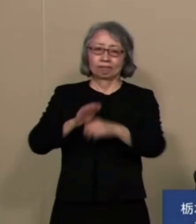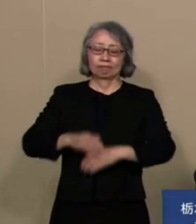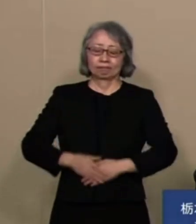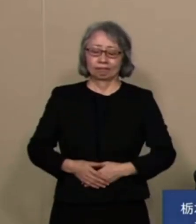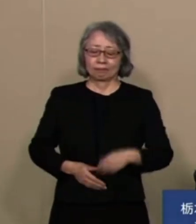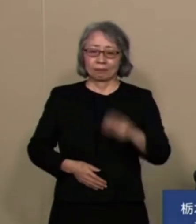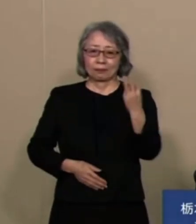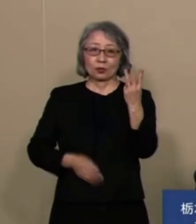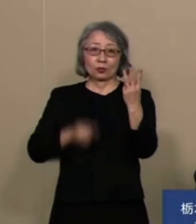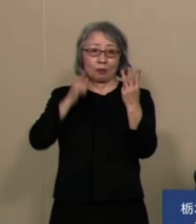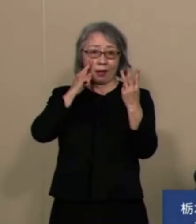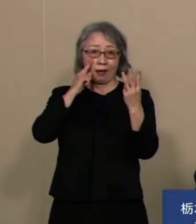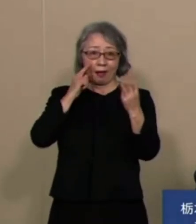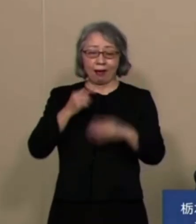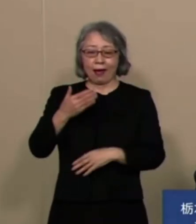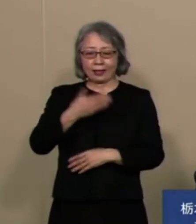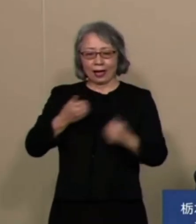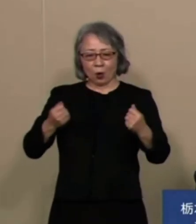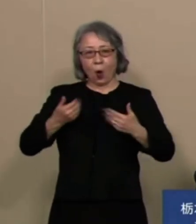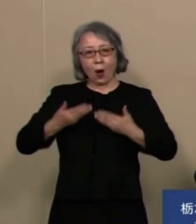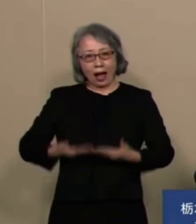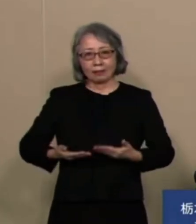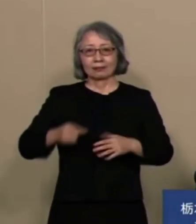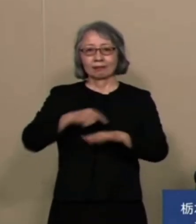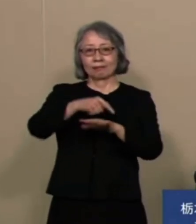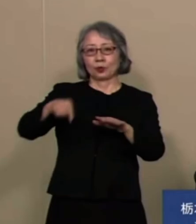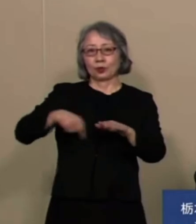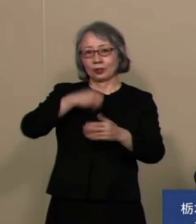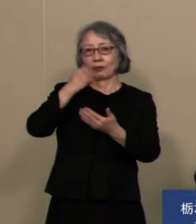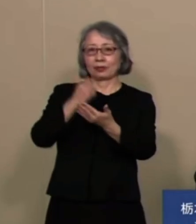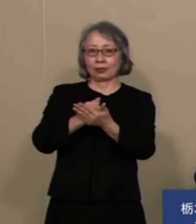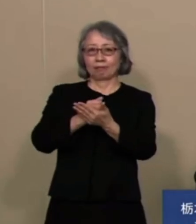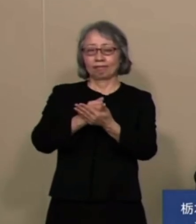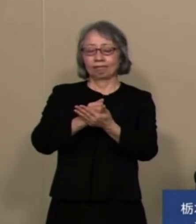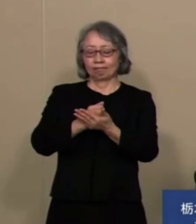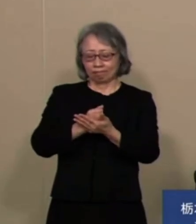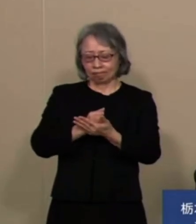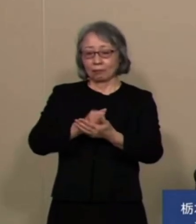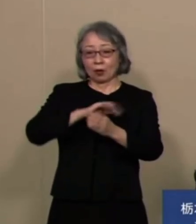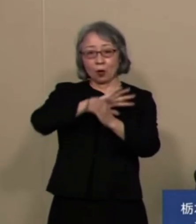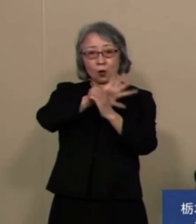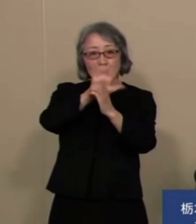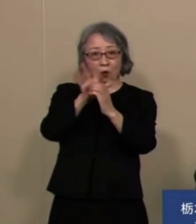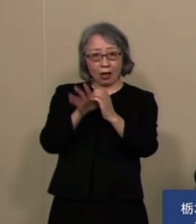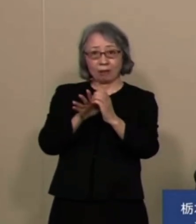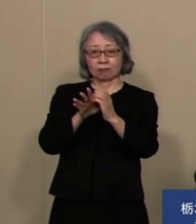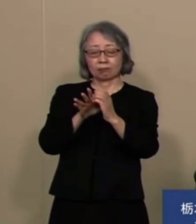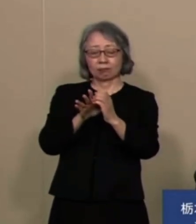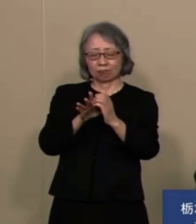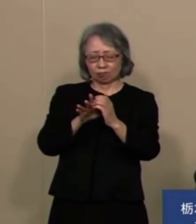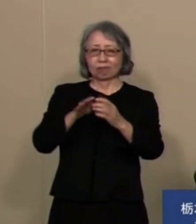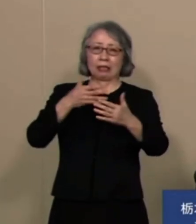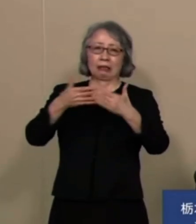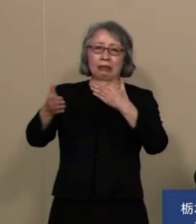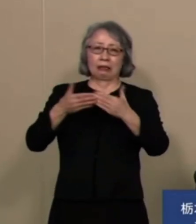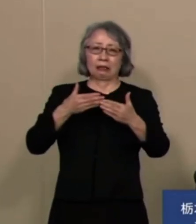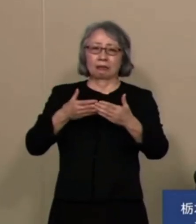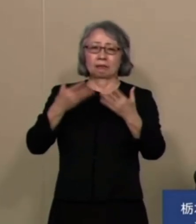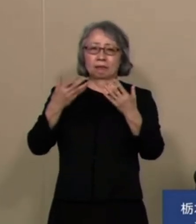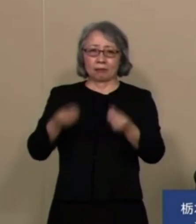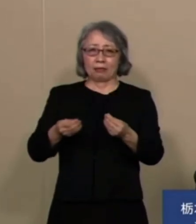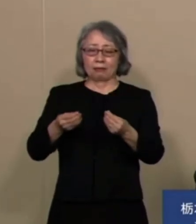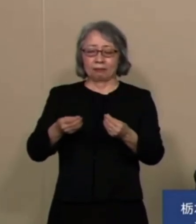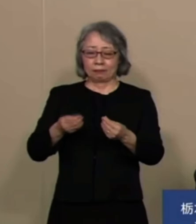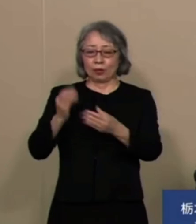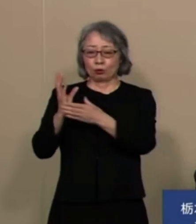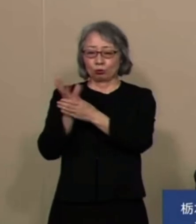ます3つ目の柱は健康安心な土にの実現ですえ新型コロナウイルス対策の経験